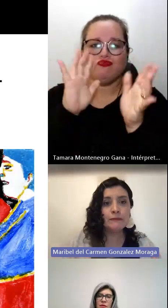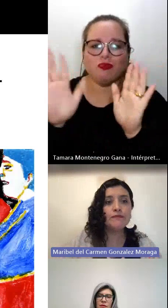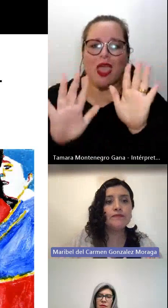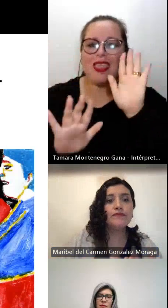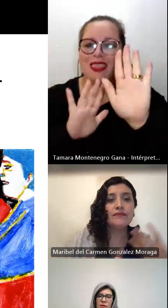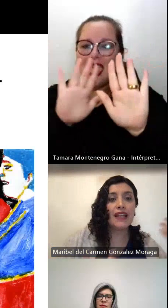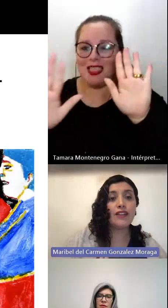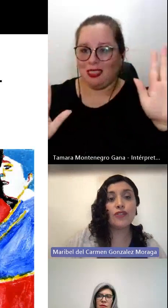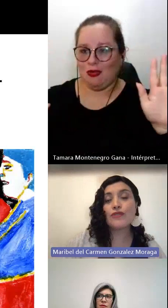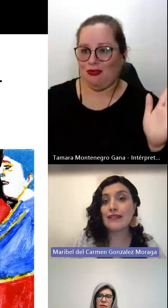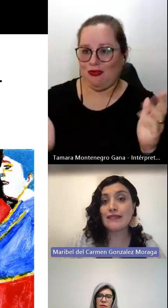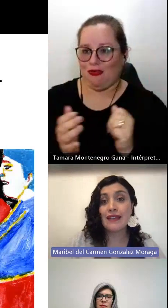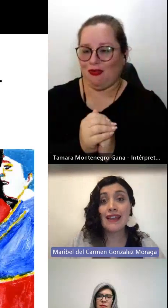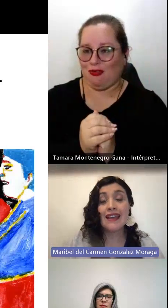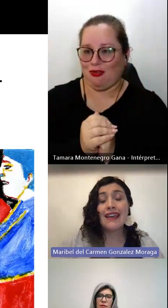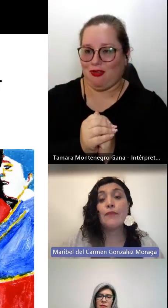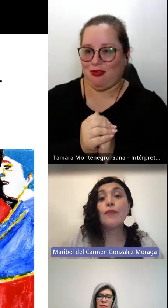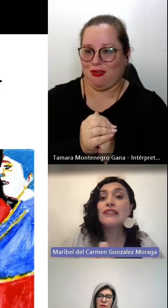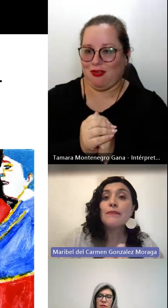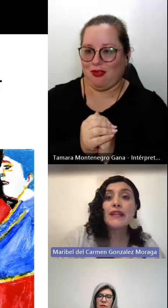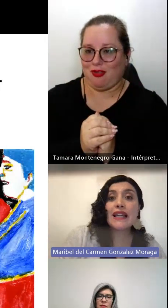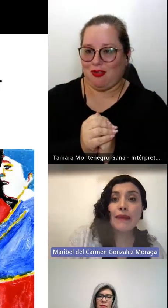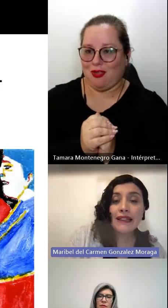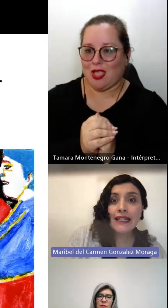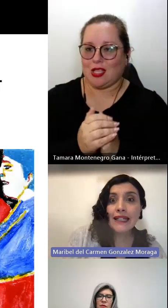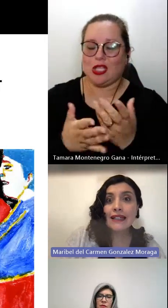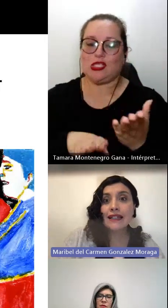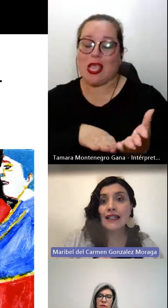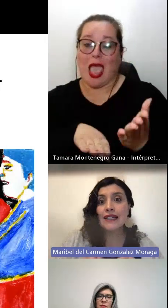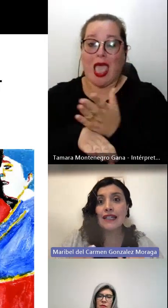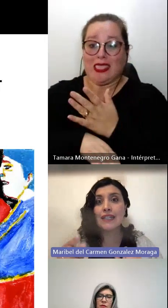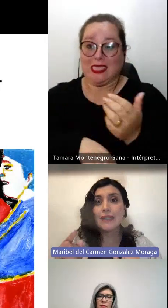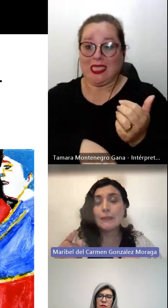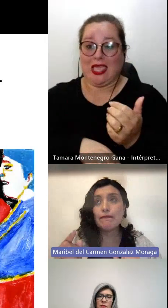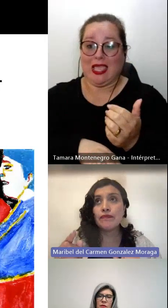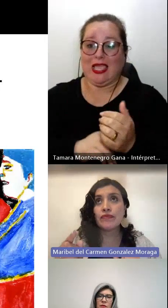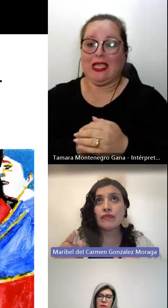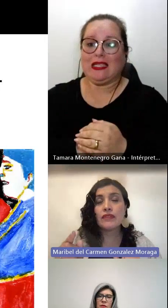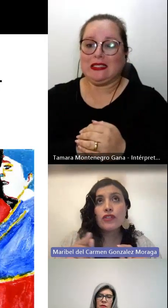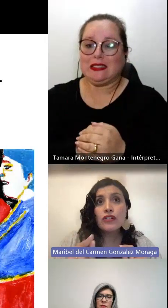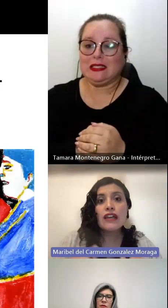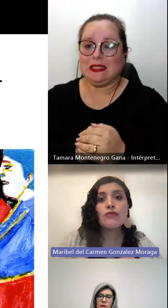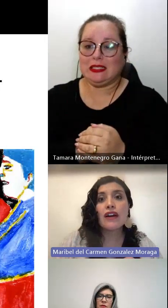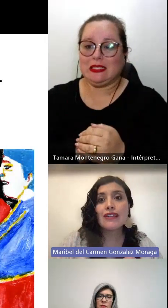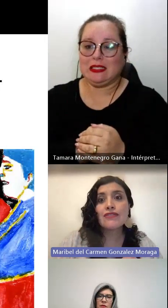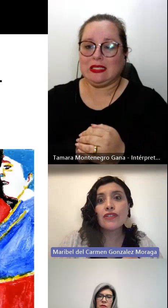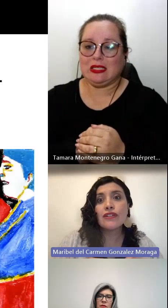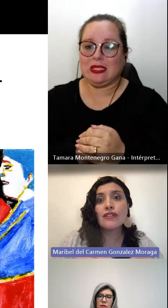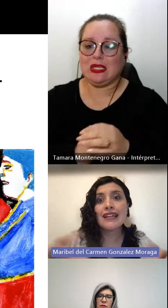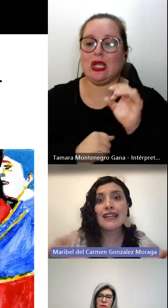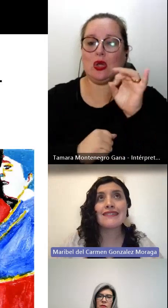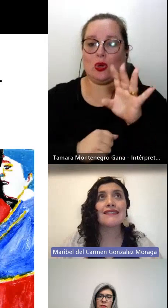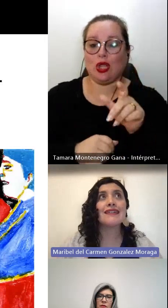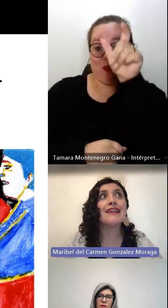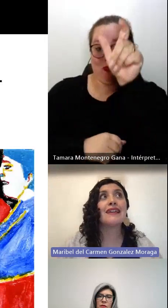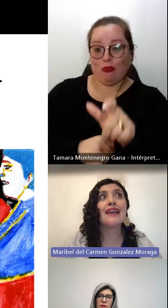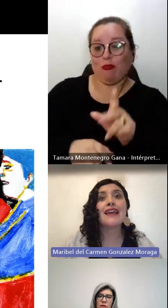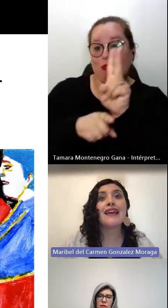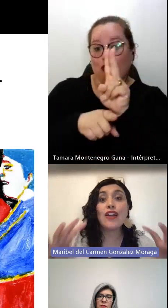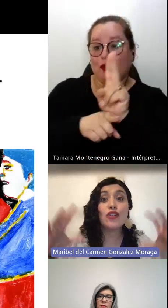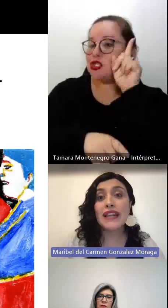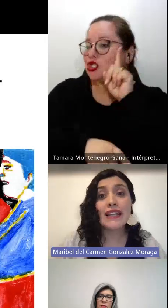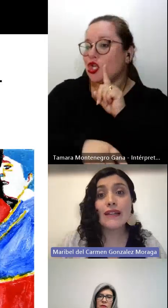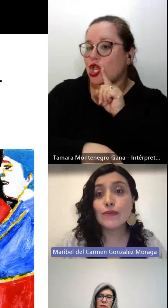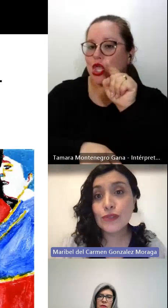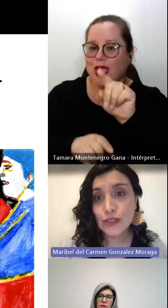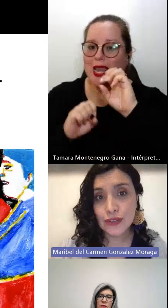¿sí? Entonces, muy tempranamente son los educadores sordos los que le enseñan